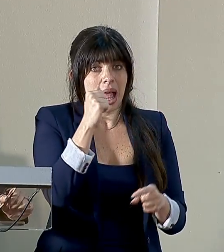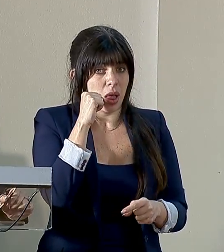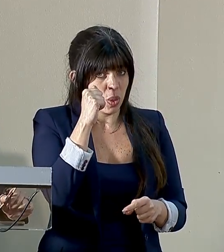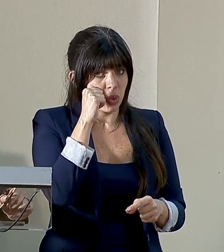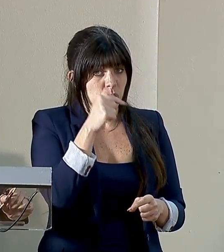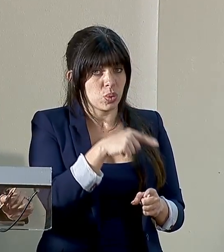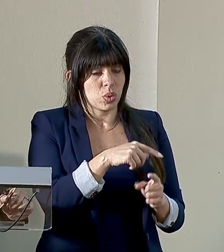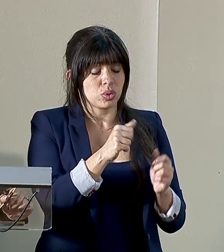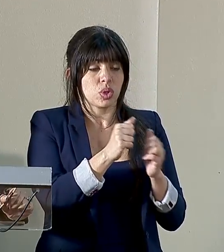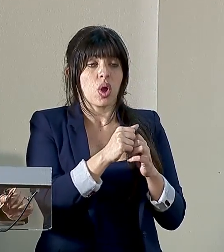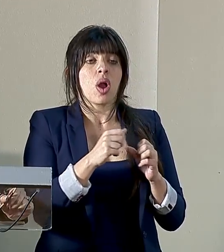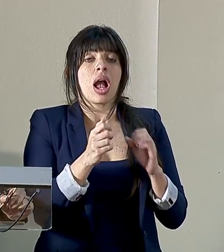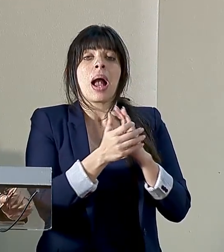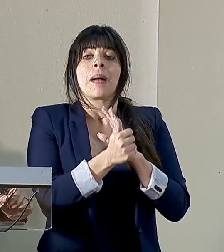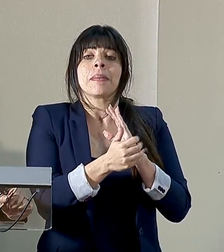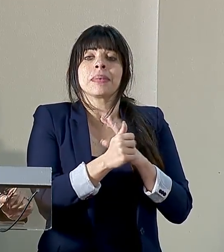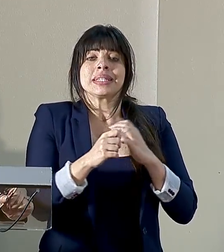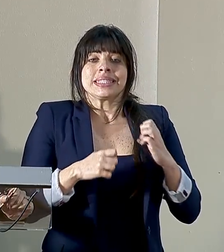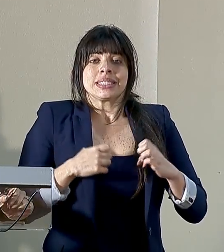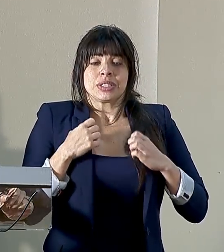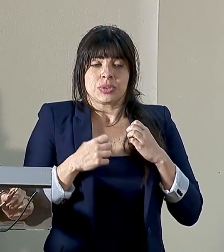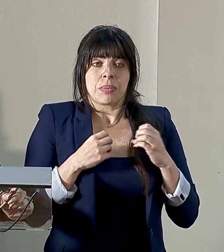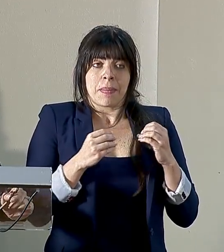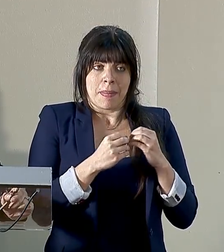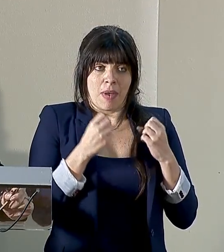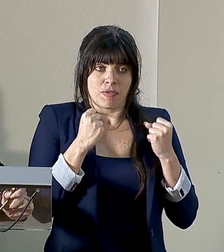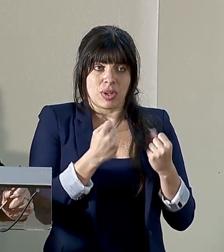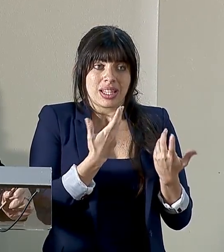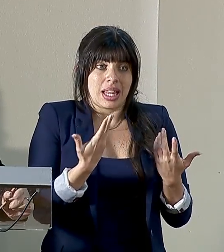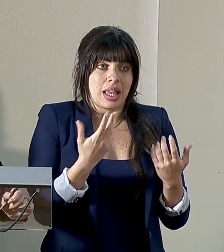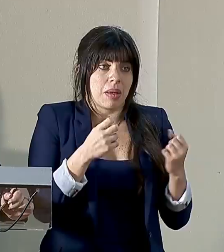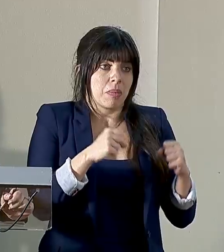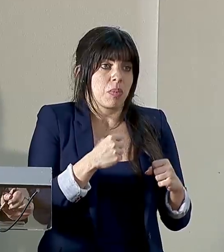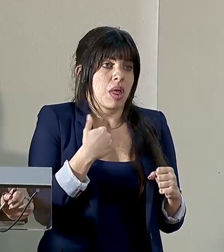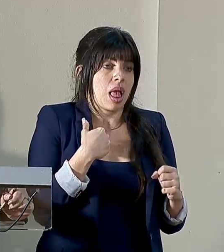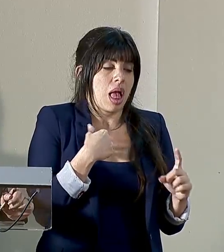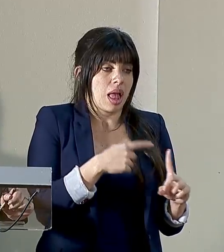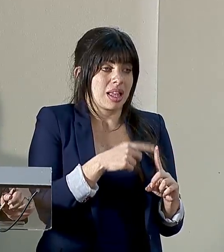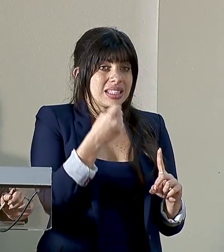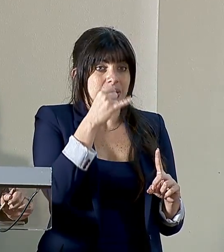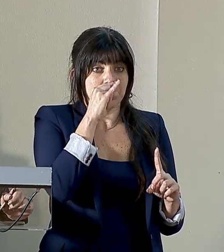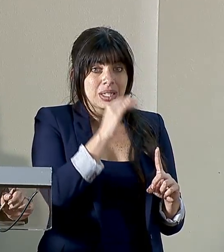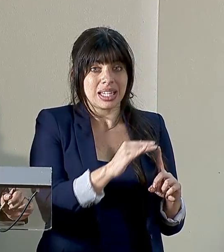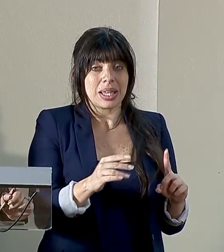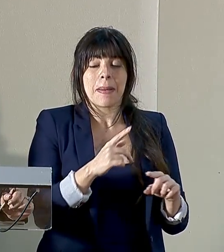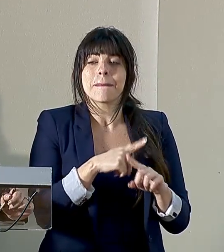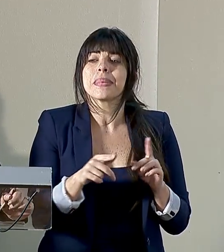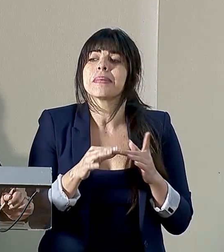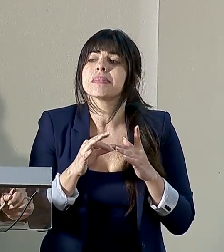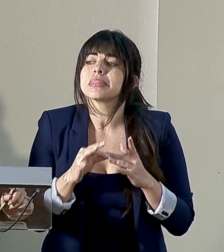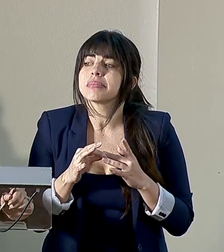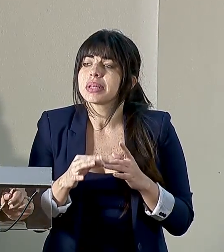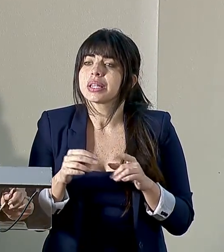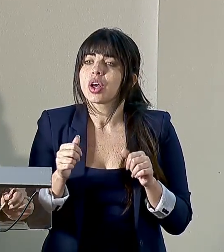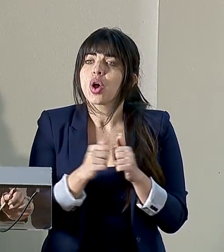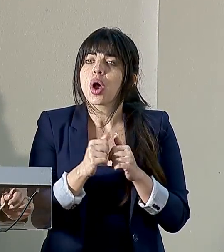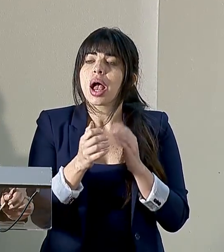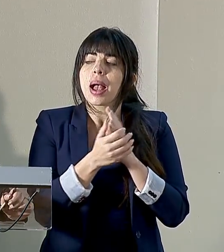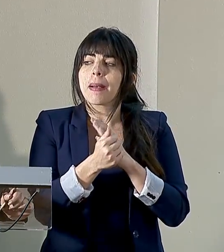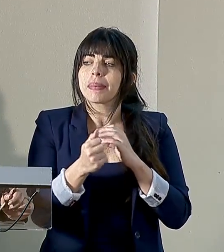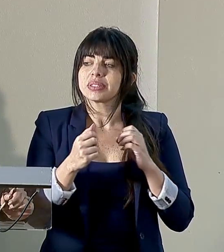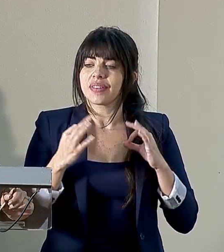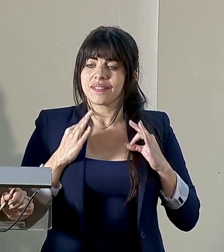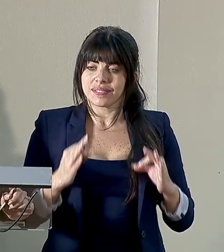adultas con capacidades emocionales mucho más fuertes que las que podemos tener en la infancia, pero sobre todo también con